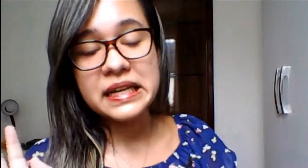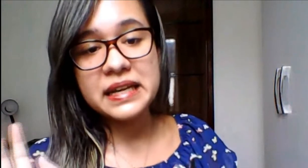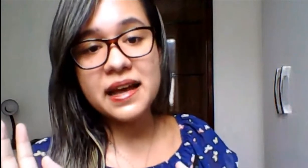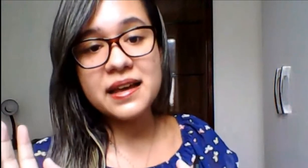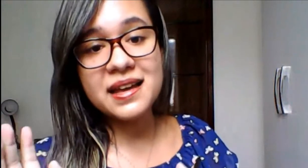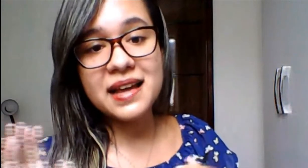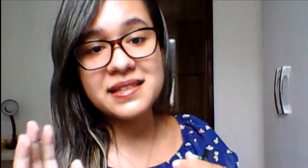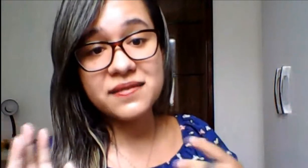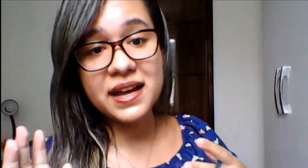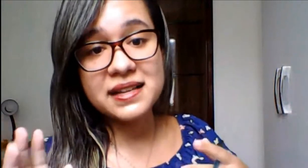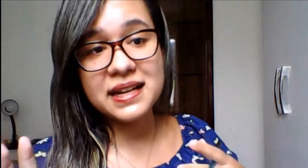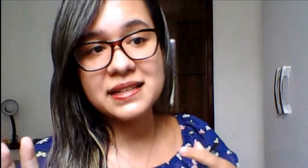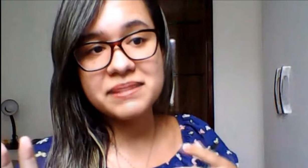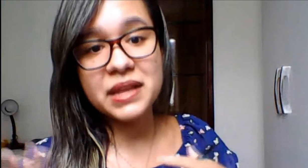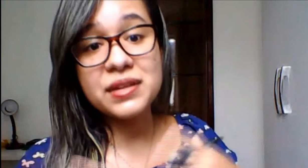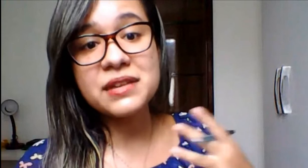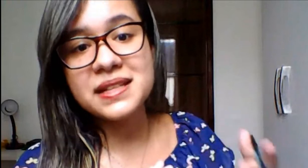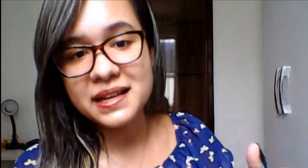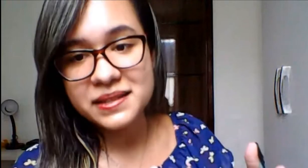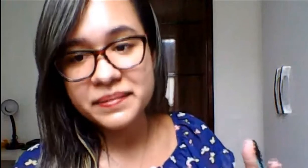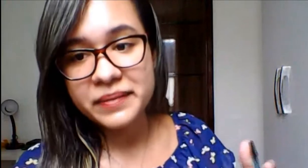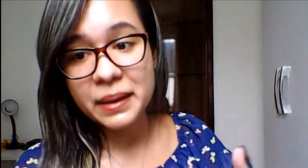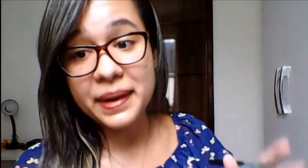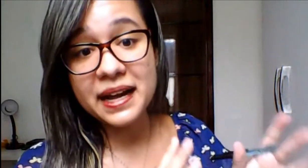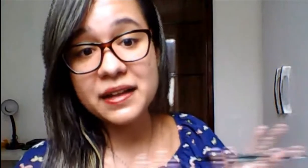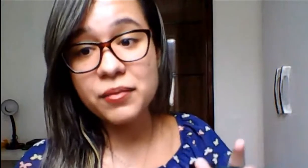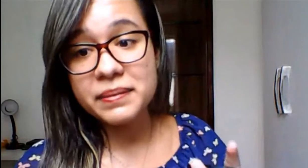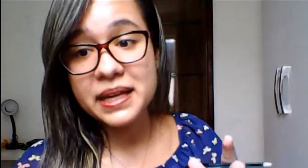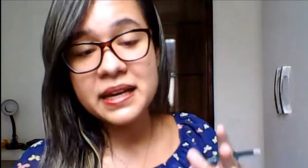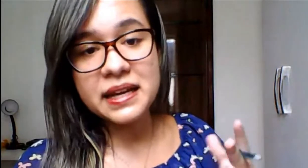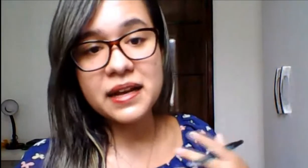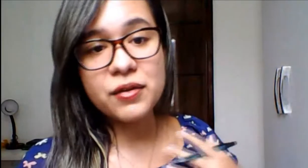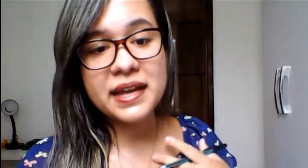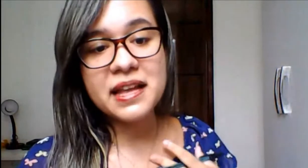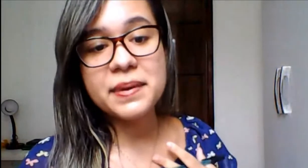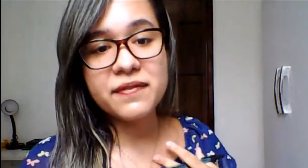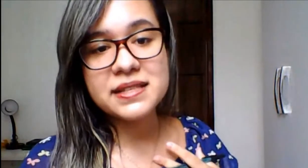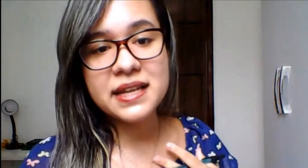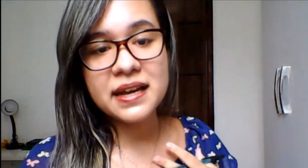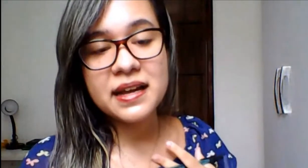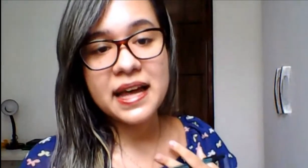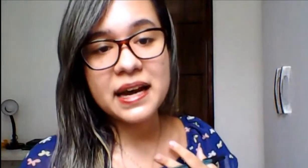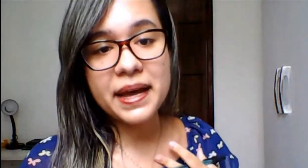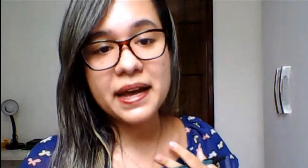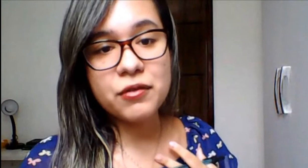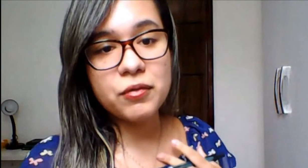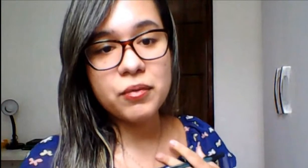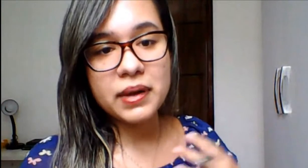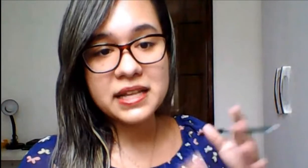E aí, essas vacas, elas não tinham sinais para cada uma. Então, o que a intérprete fazia era pegar um